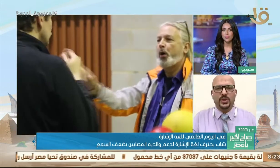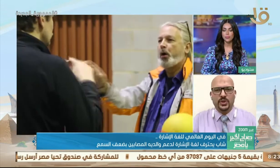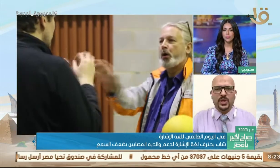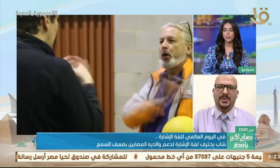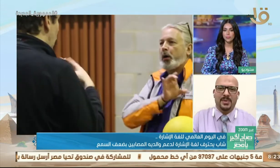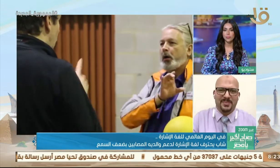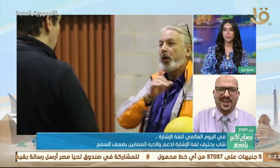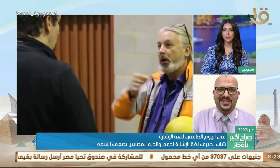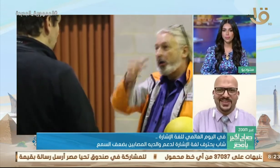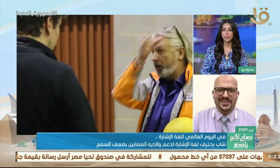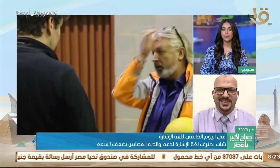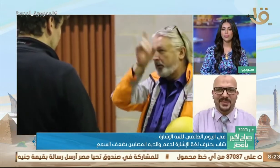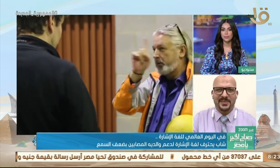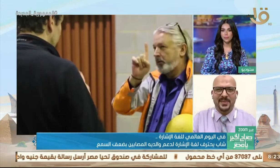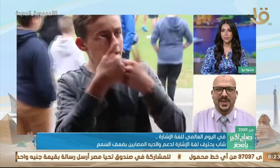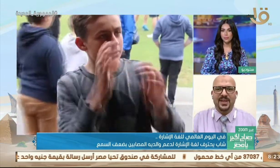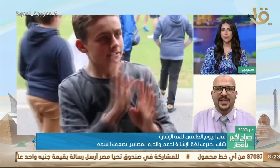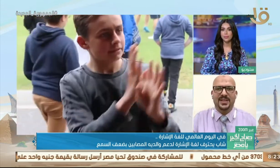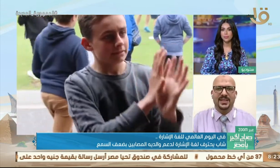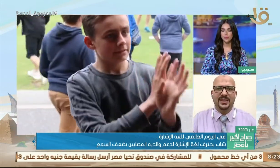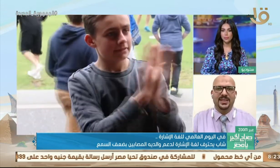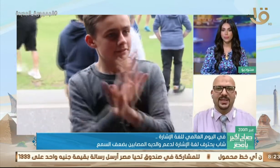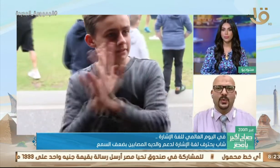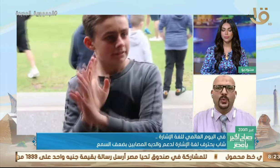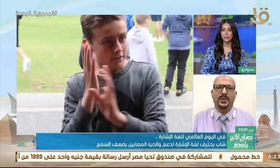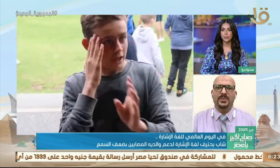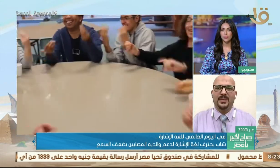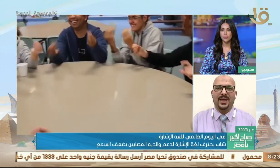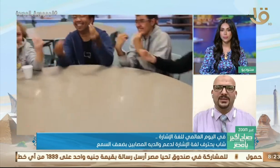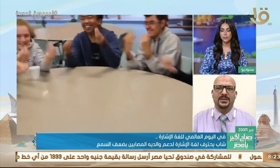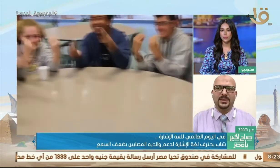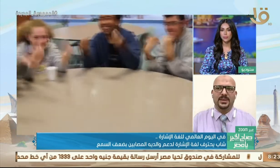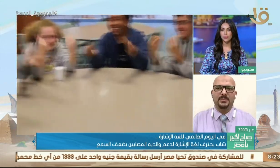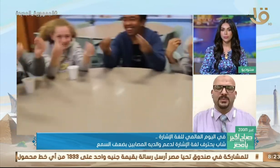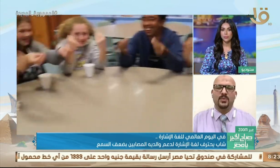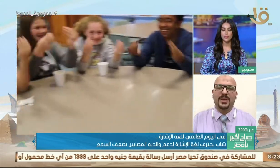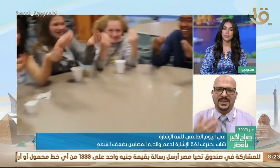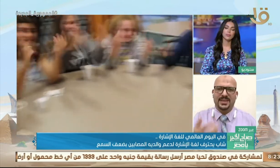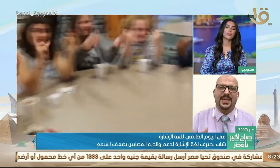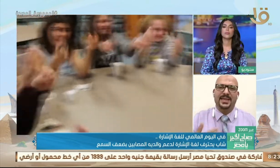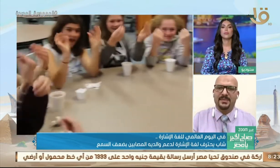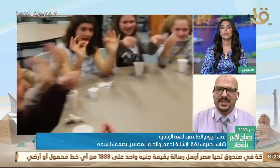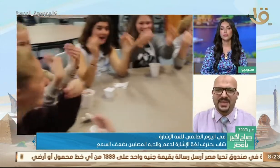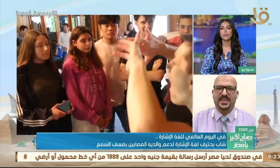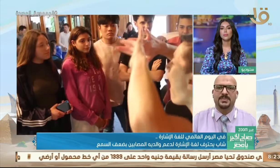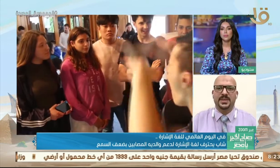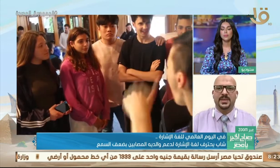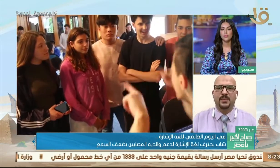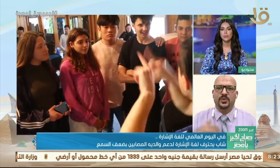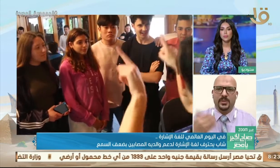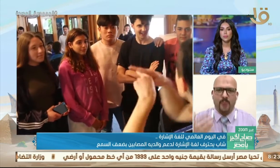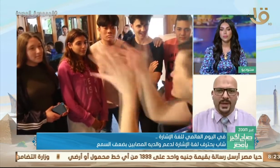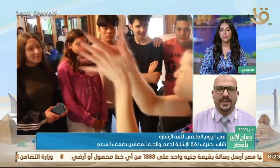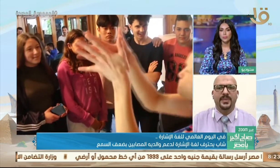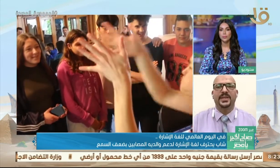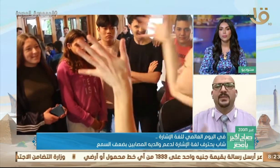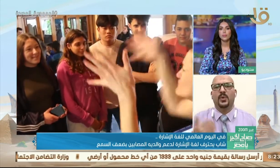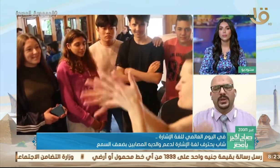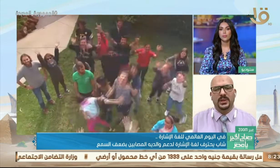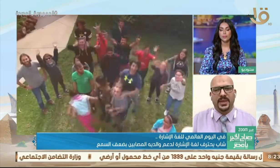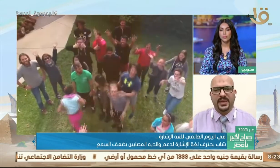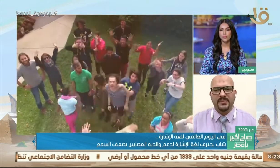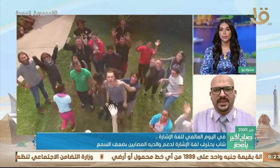بيكتسبوا لغة الإشارة من بعض، تمام؟ وطبعا بممارسة داخل المدارس من